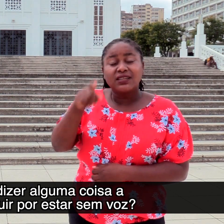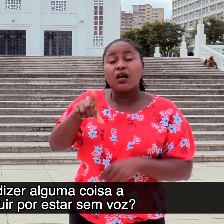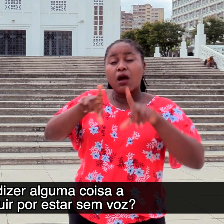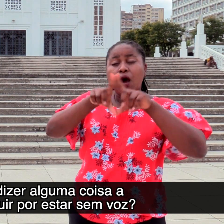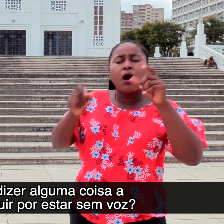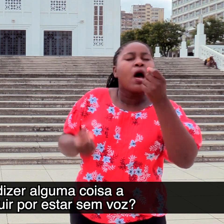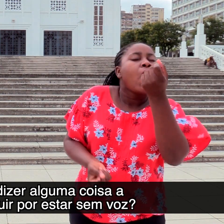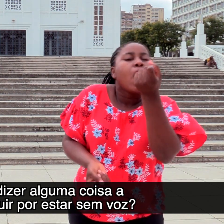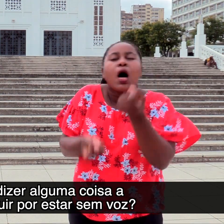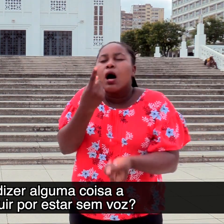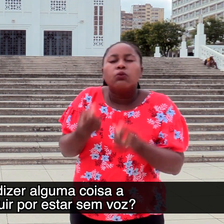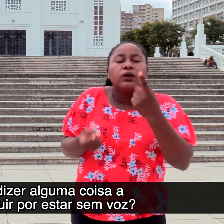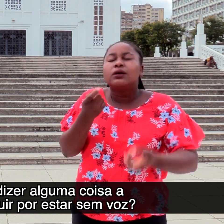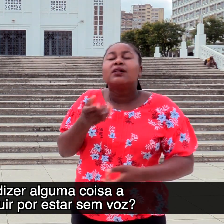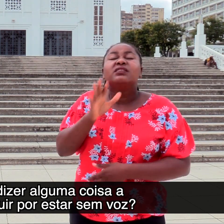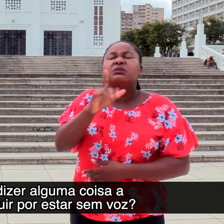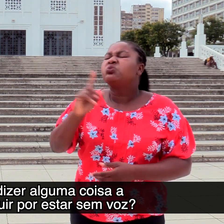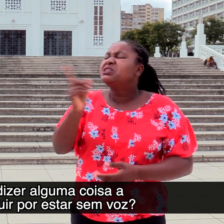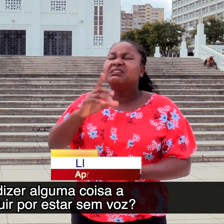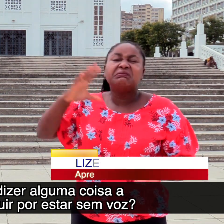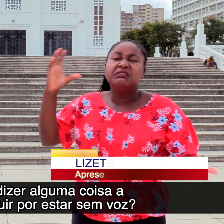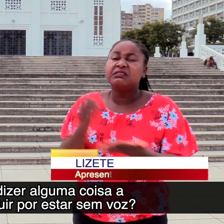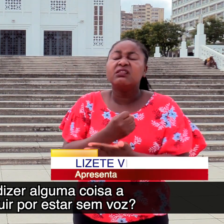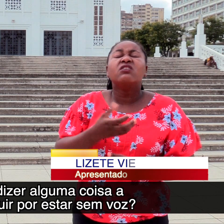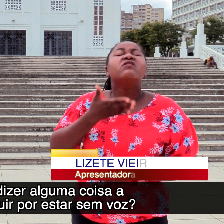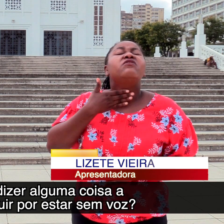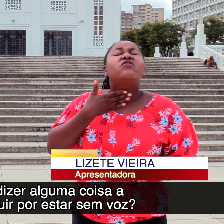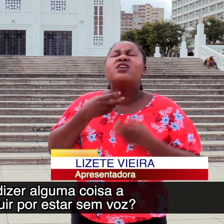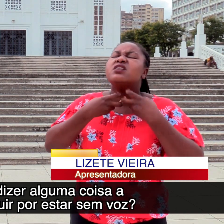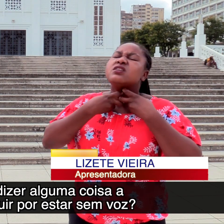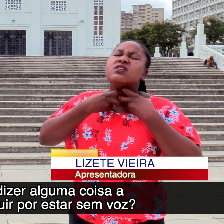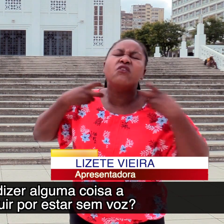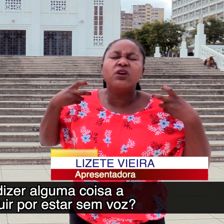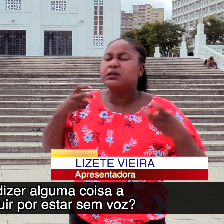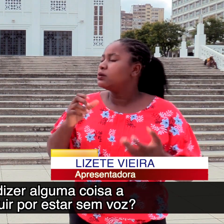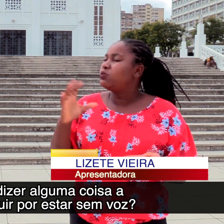alguma coisa a alguém e não conseguir por estar sem voz?